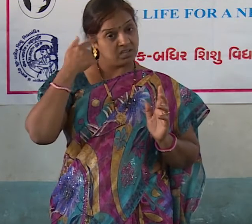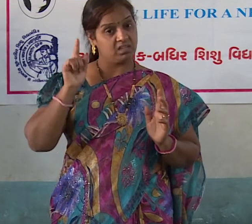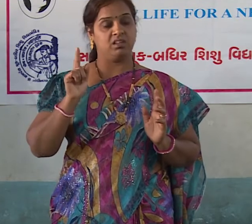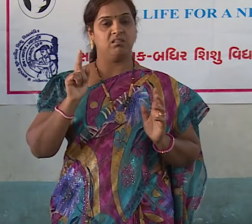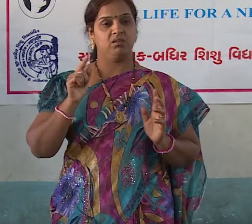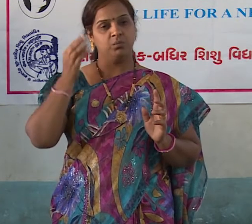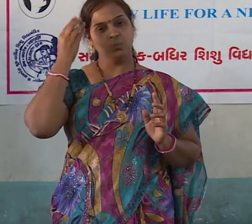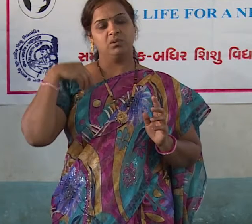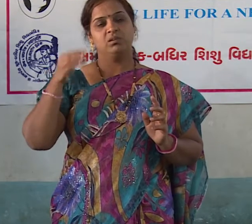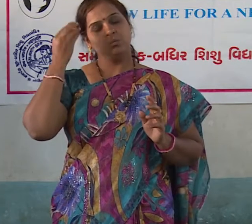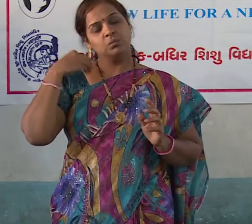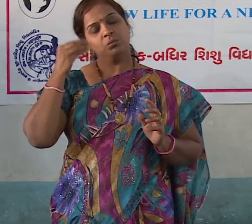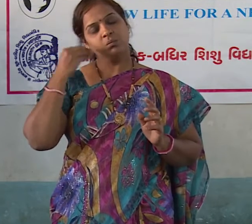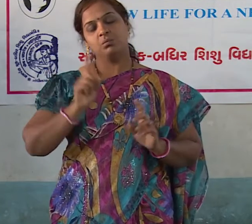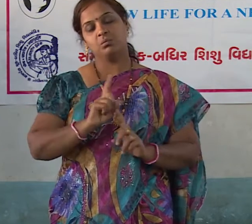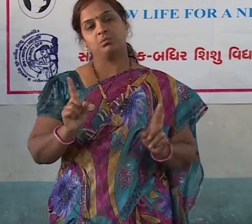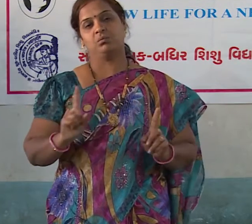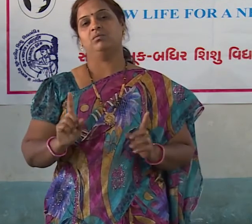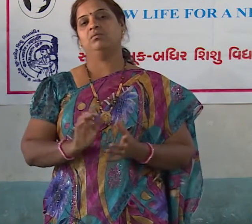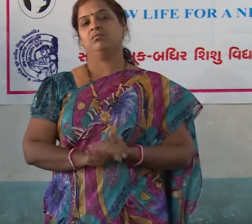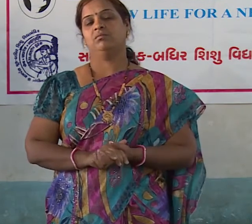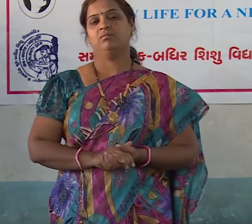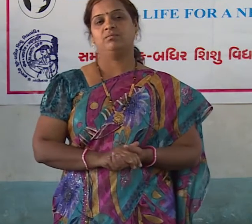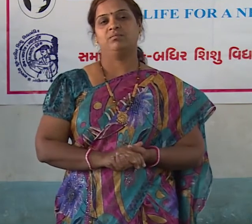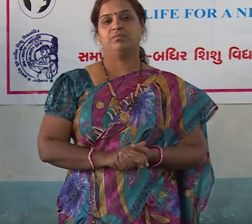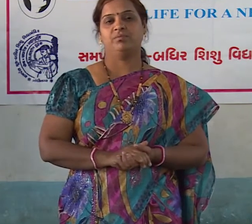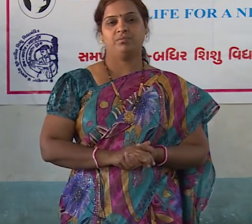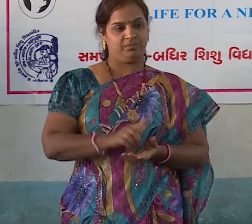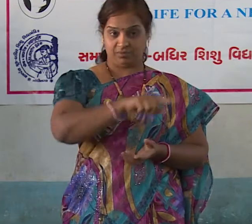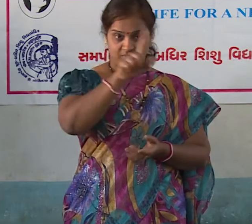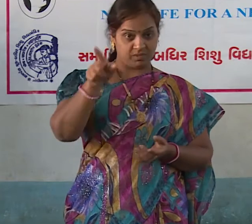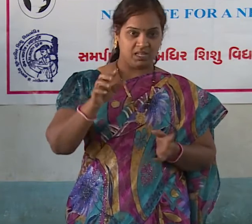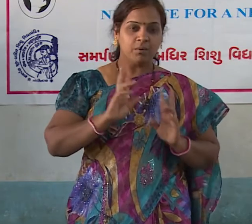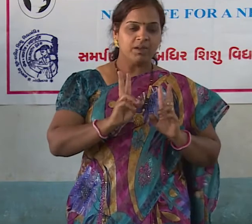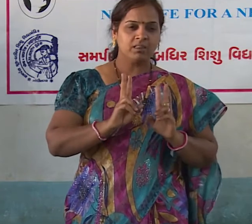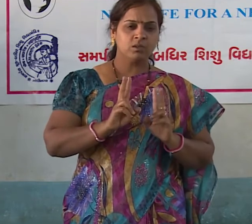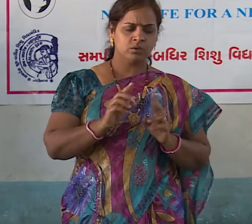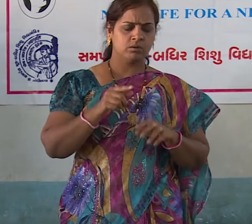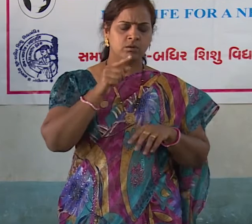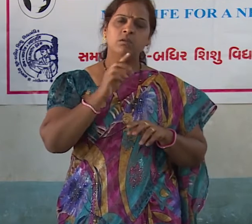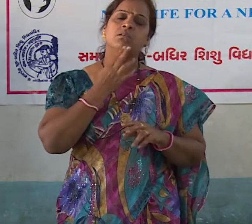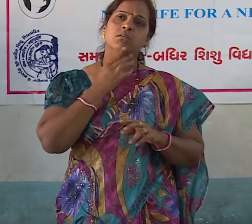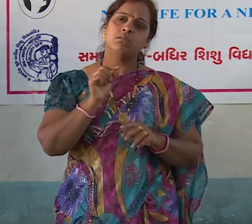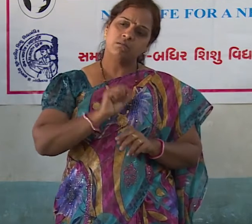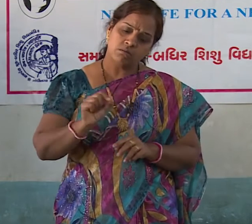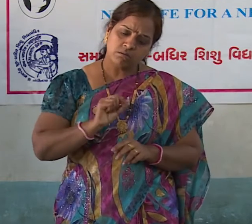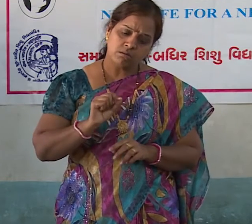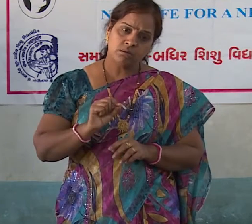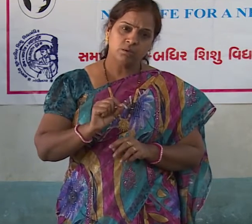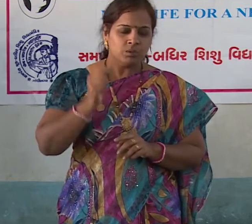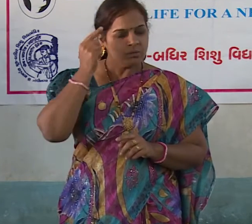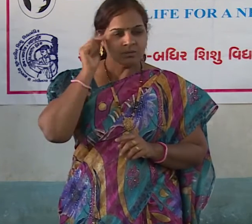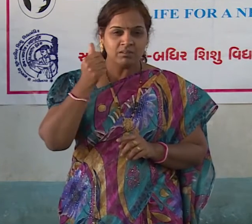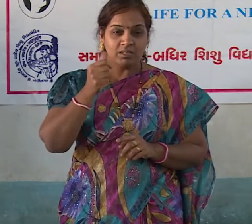किसी को कोई अपना जानवर याद आ रहा है, कोई कुत्ता याद आ रहा है, कोई भैंस याद आ रही, कोई कुछ याद आ रहा है। अब